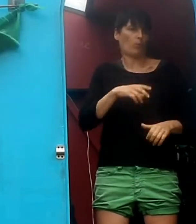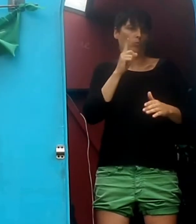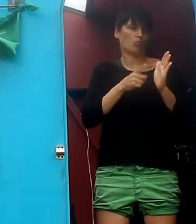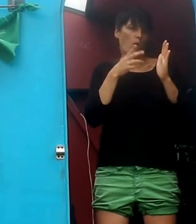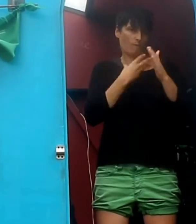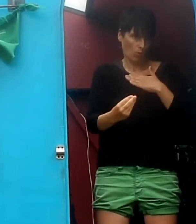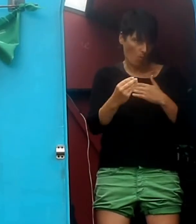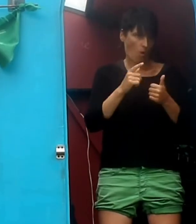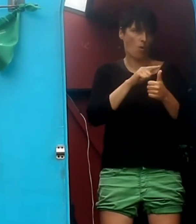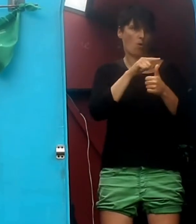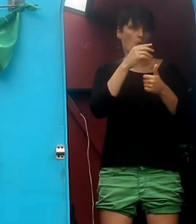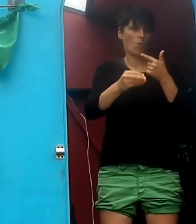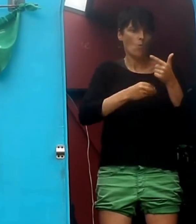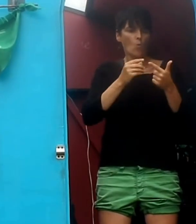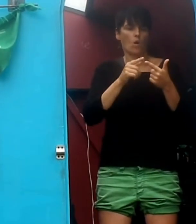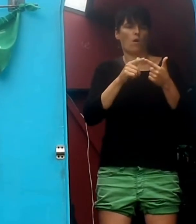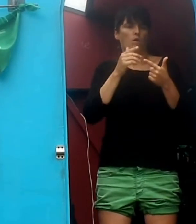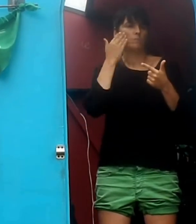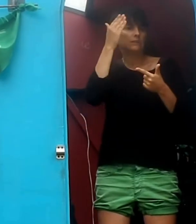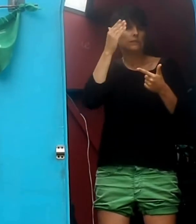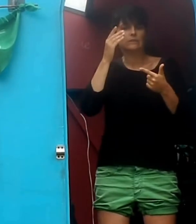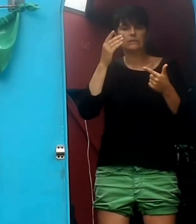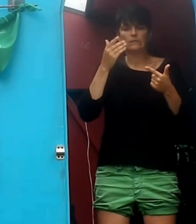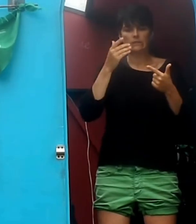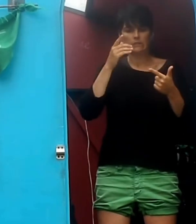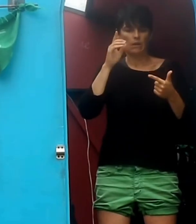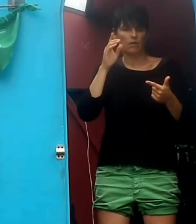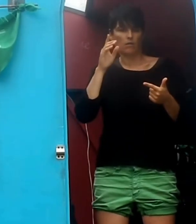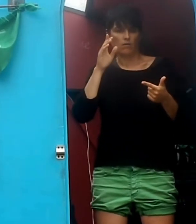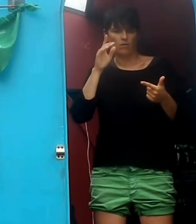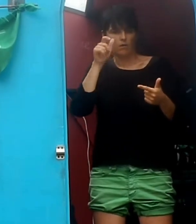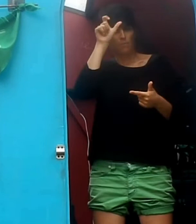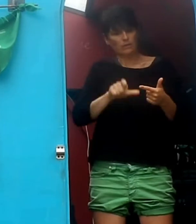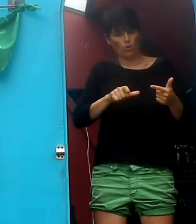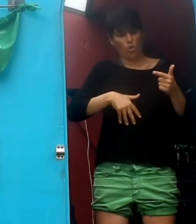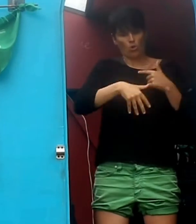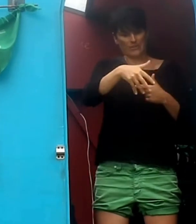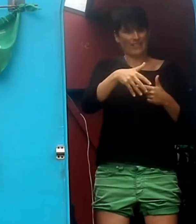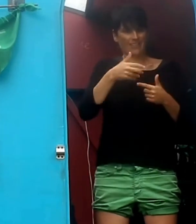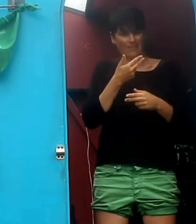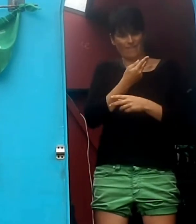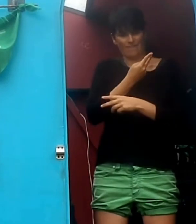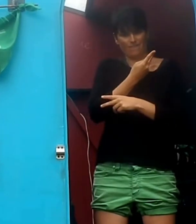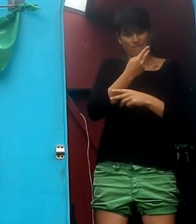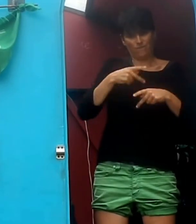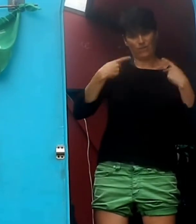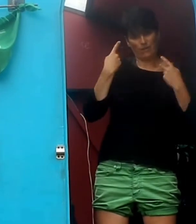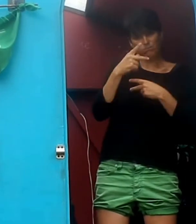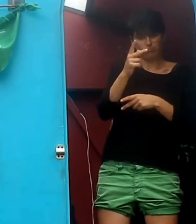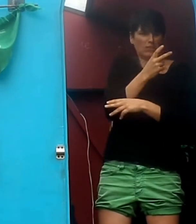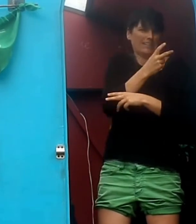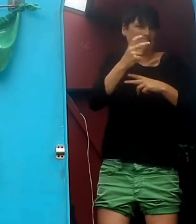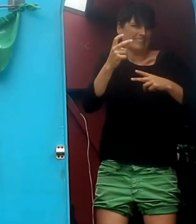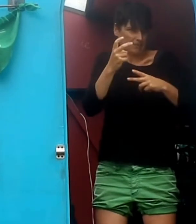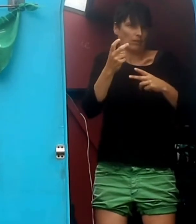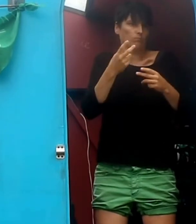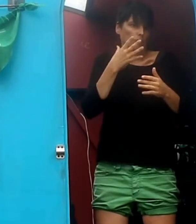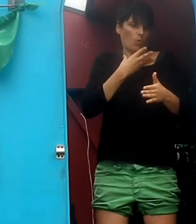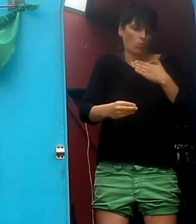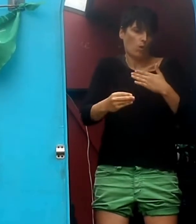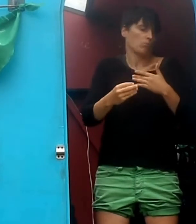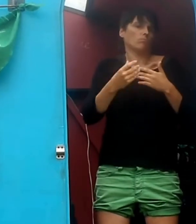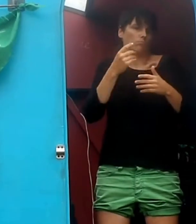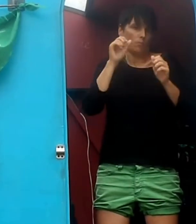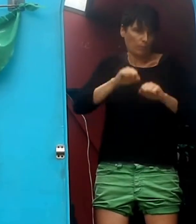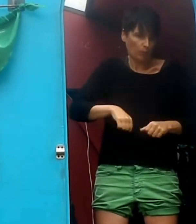si la vie de la personne qui est enceinte est en danger, et si c'est le fruit